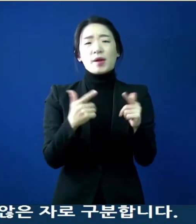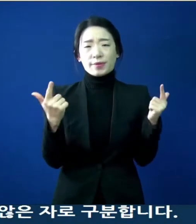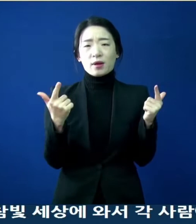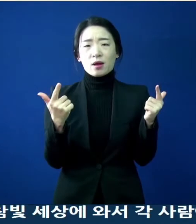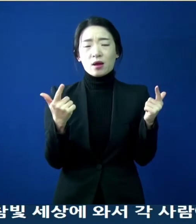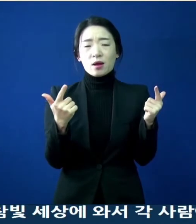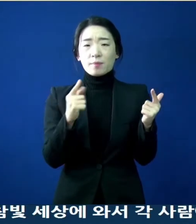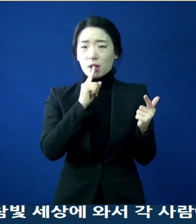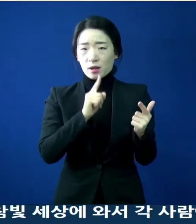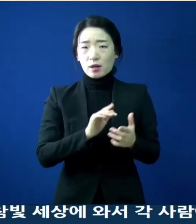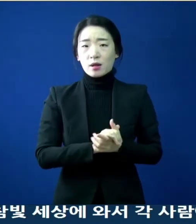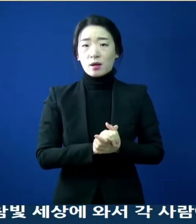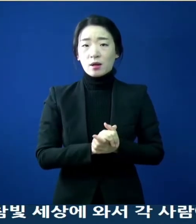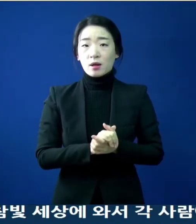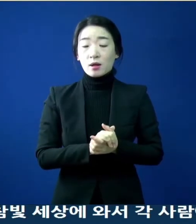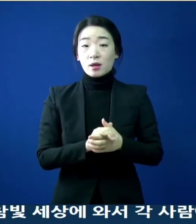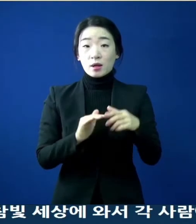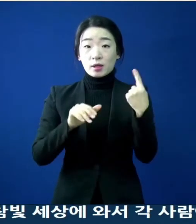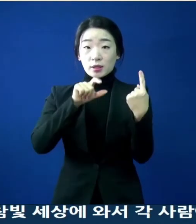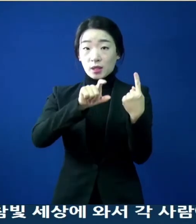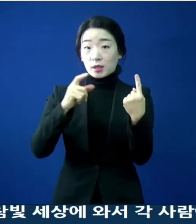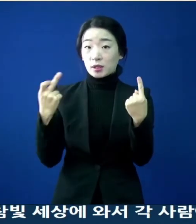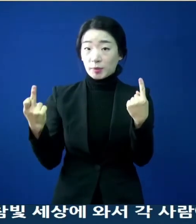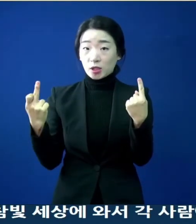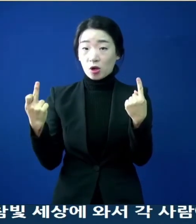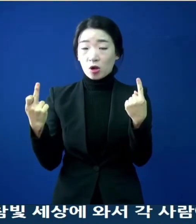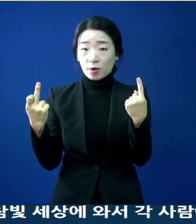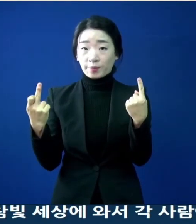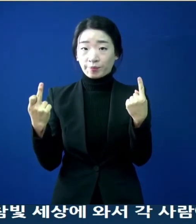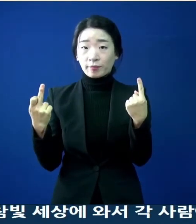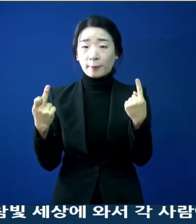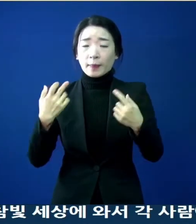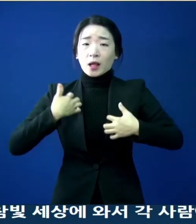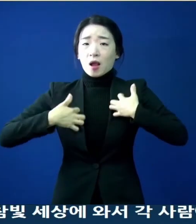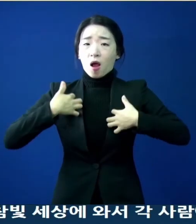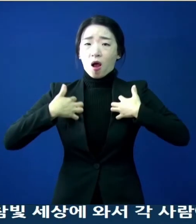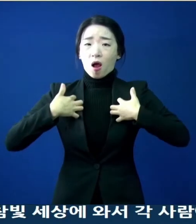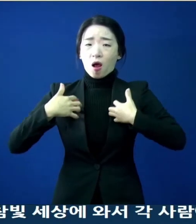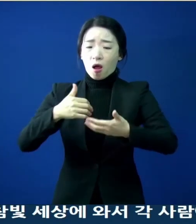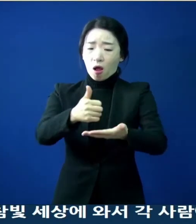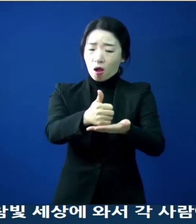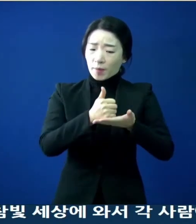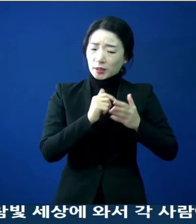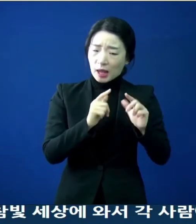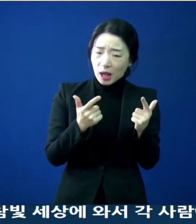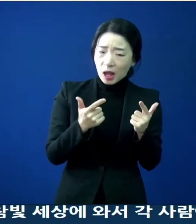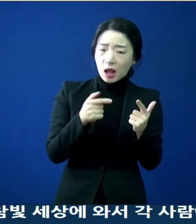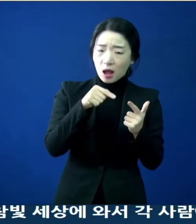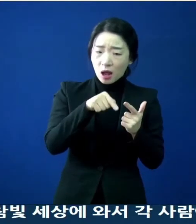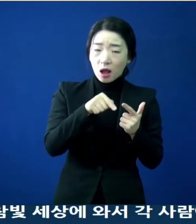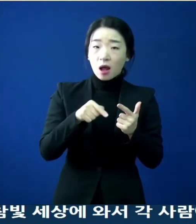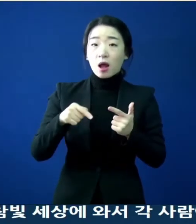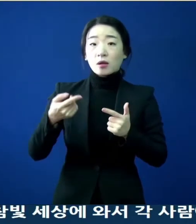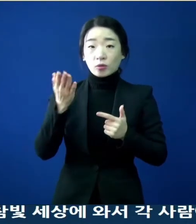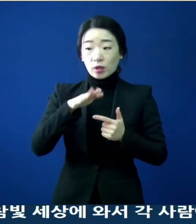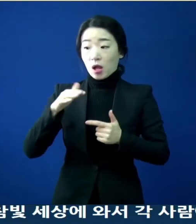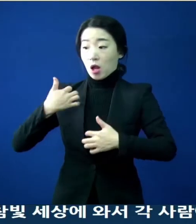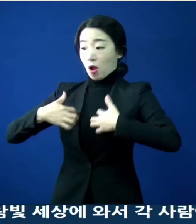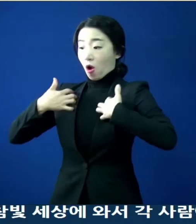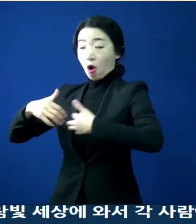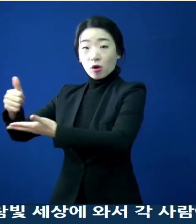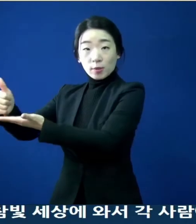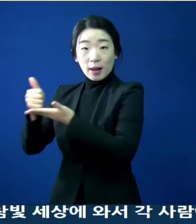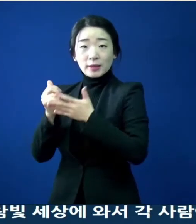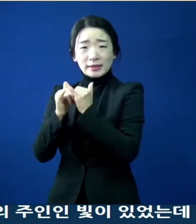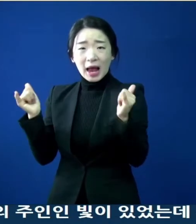그런데 12절, 영접하지 않았던 아이러니가 풀리면서 영접하는 자들이 비록